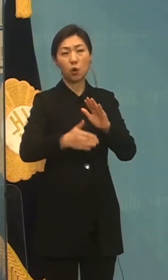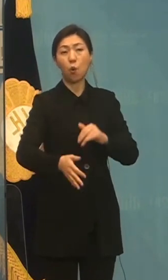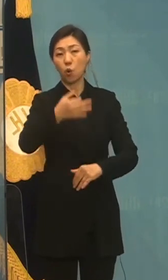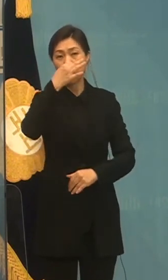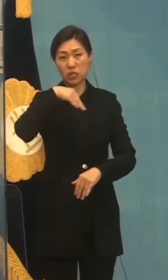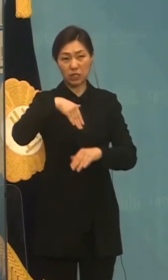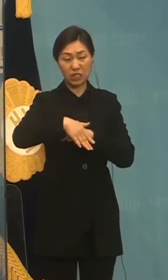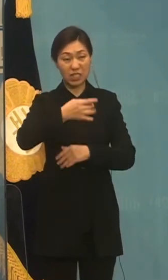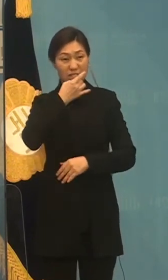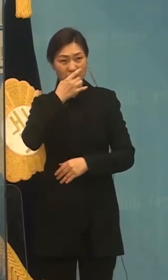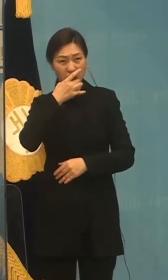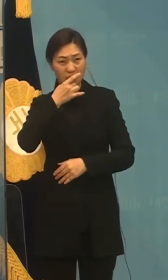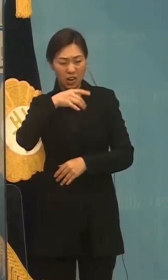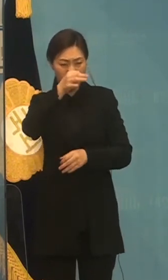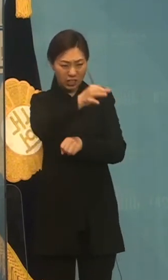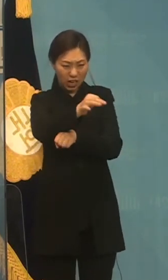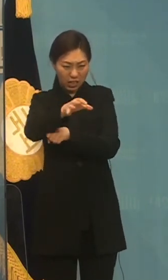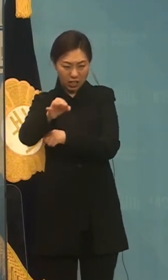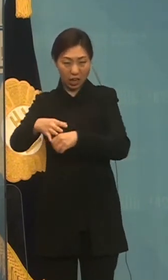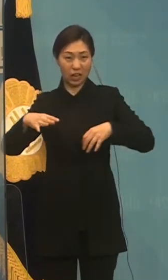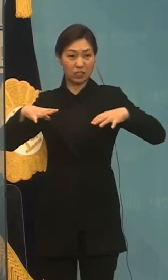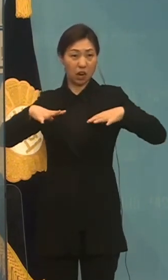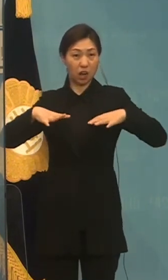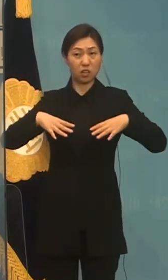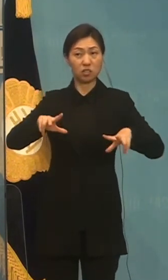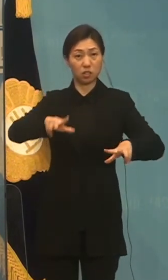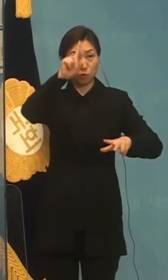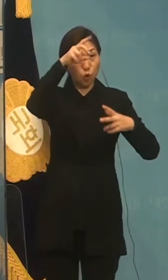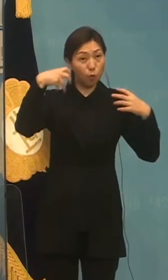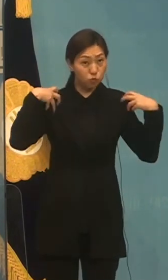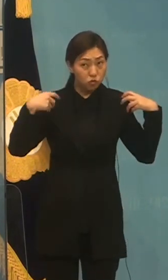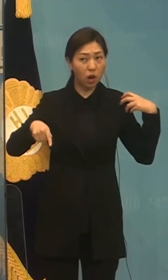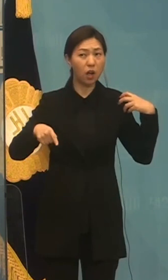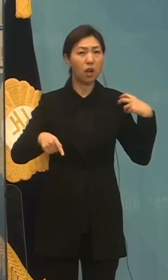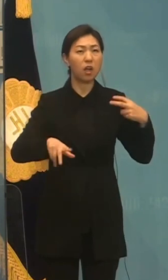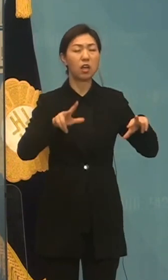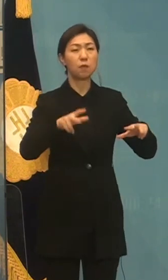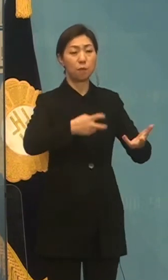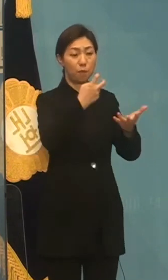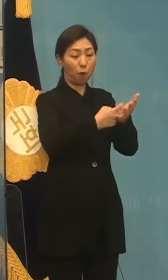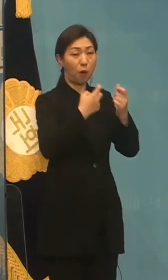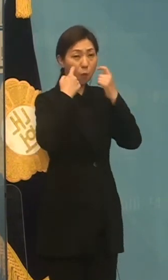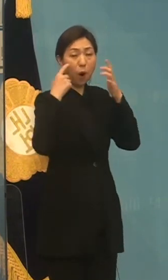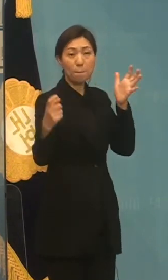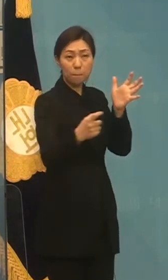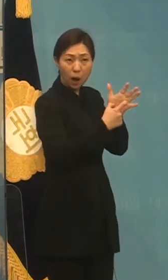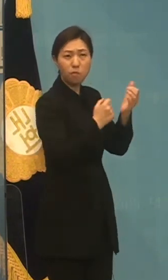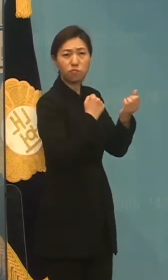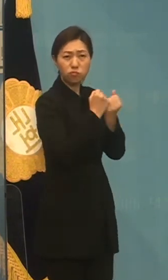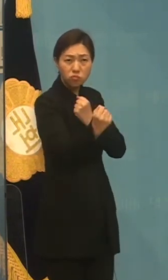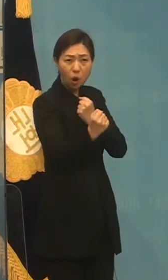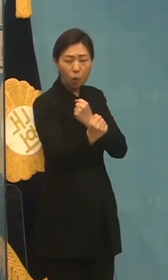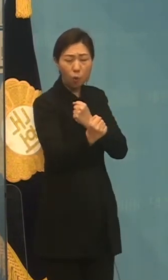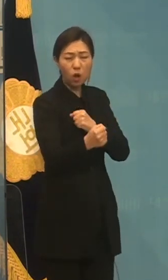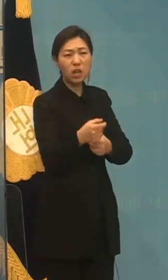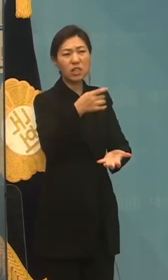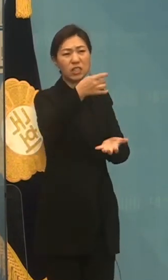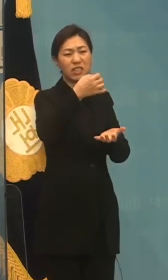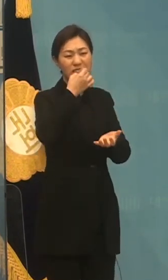성과로 자랑하는 현 정부가 법률에도 명시되어 있는 규정을 무시하면서까지 오히려 쌀 가격을 낮추기